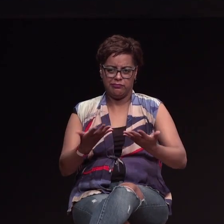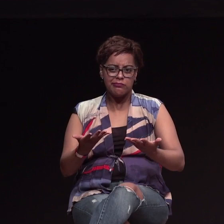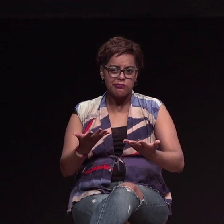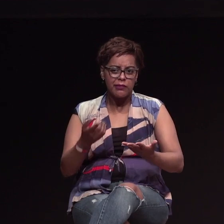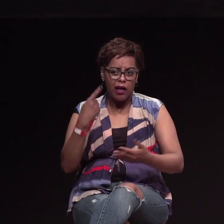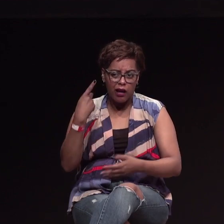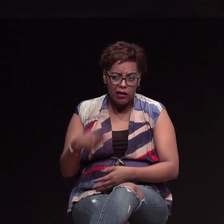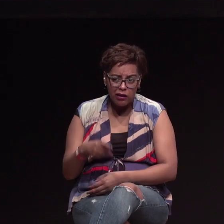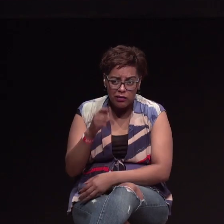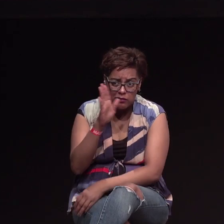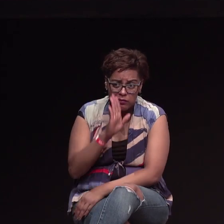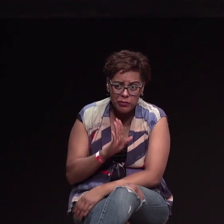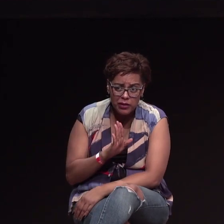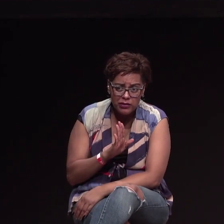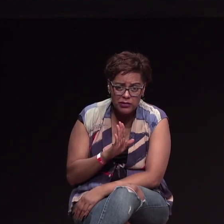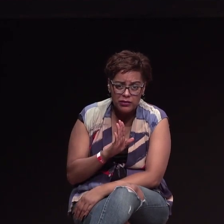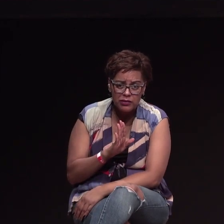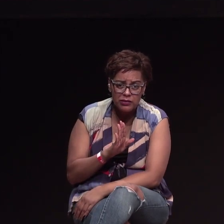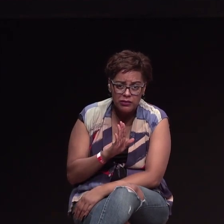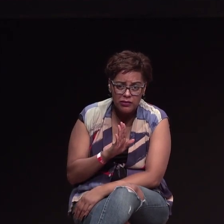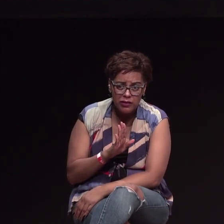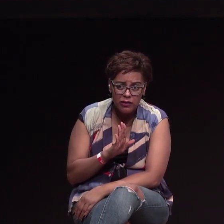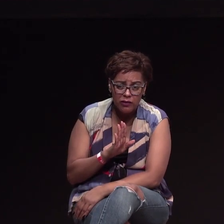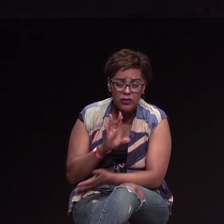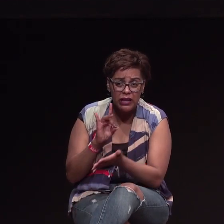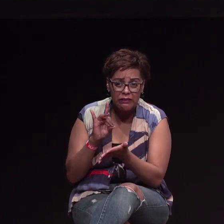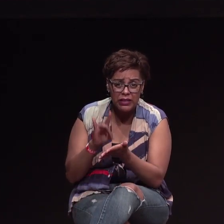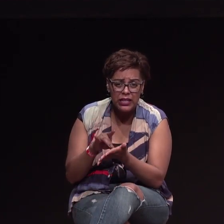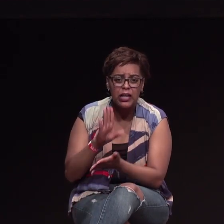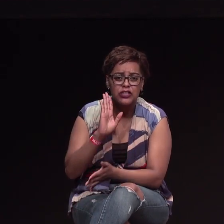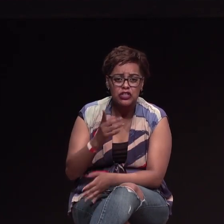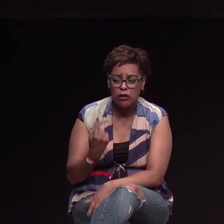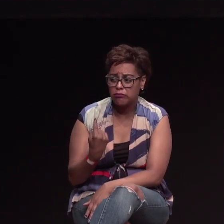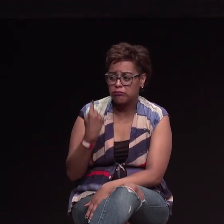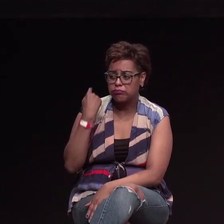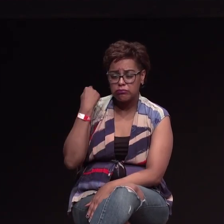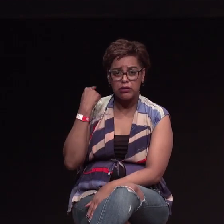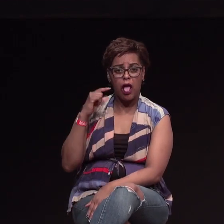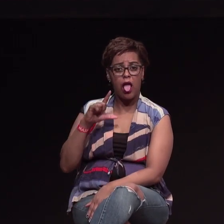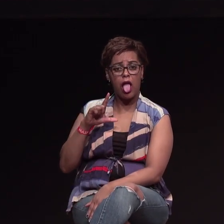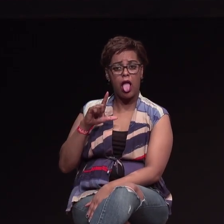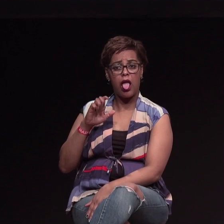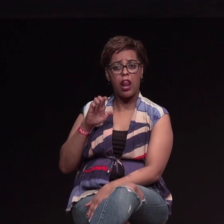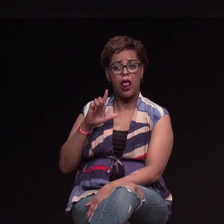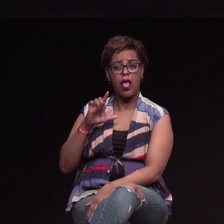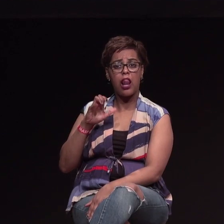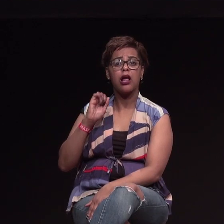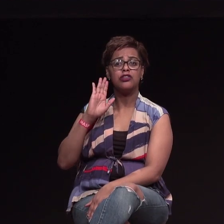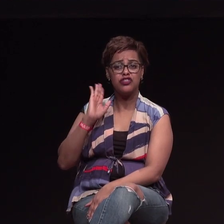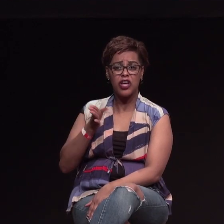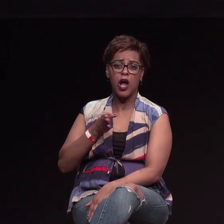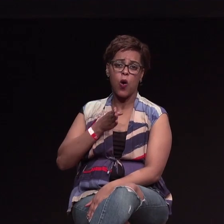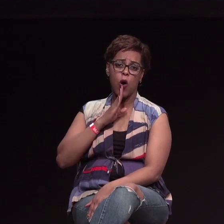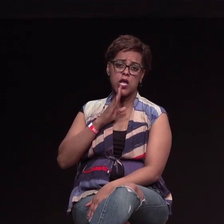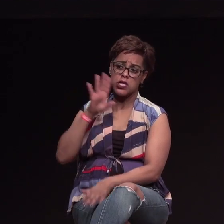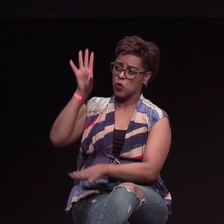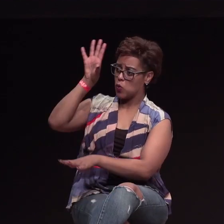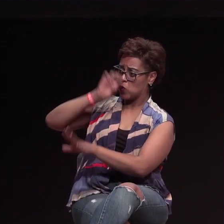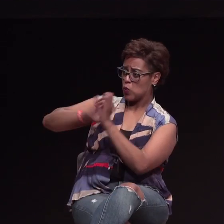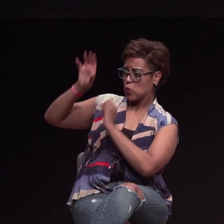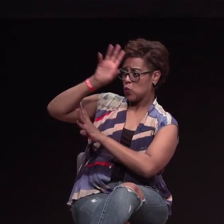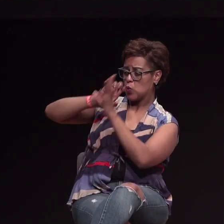interseccionalidade no Brasil, quando a gente tem Lélia Gonzalez, com quem ela, Ângela, aprendeu tanto.